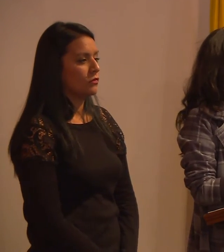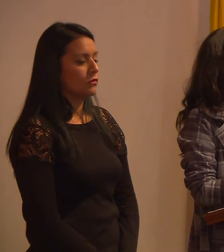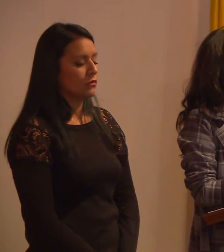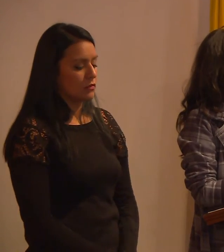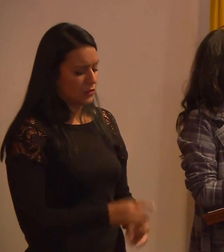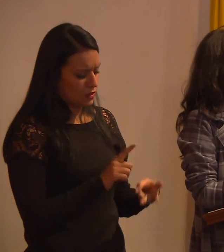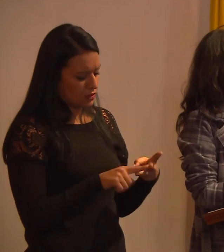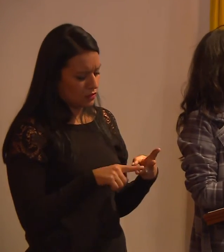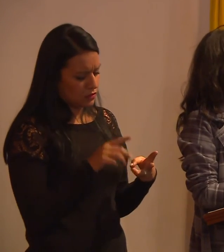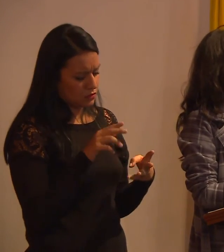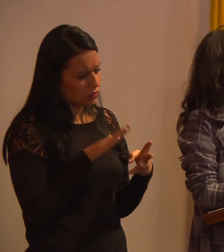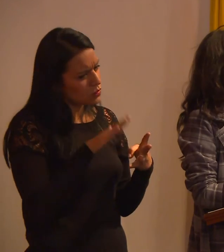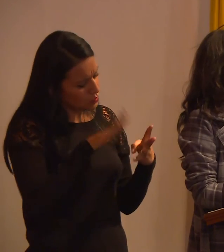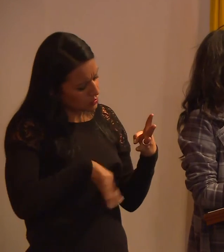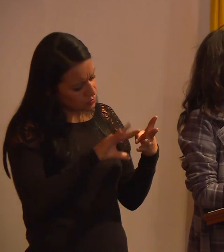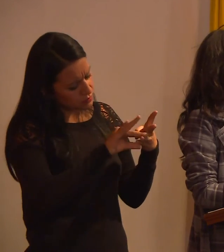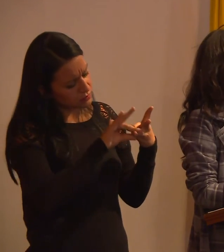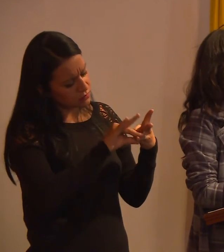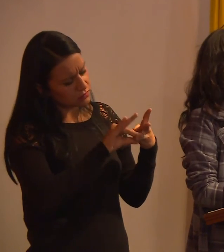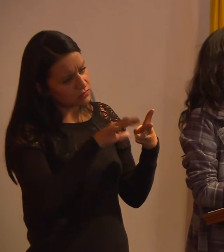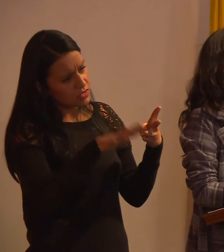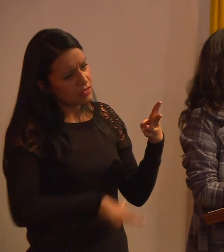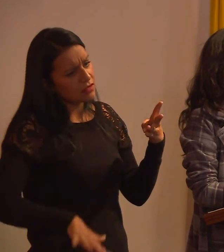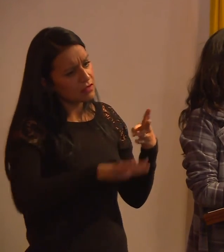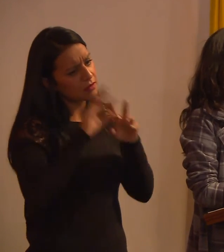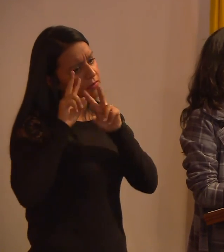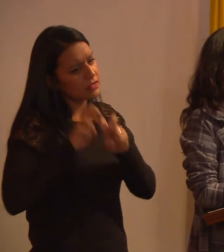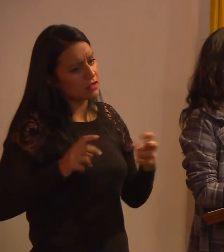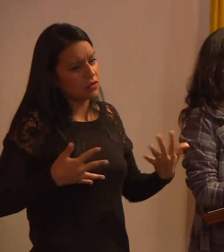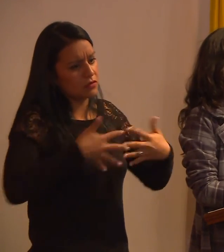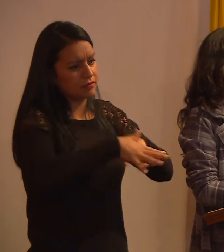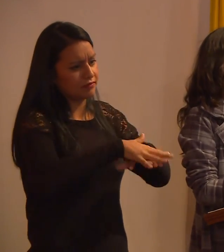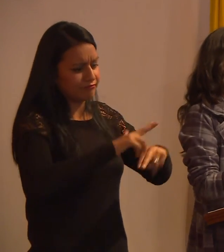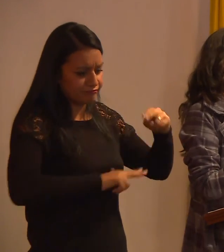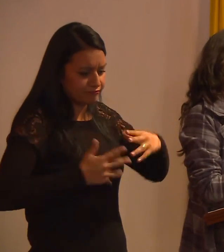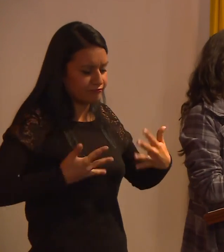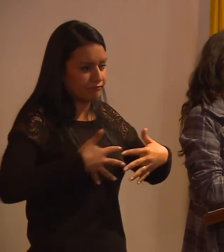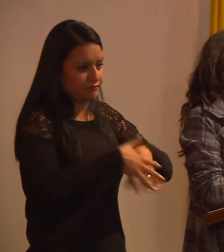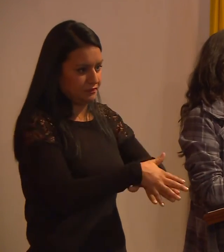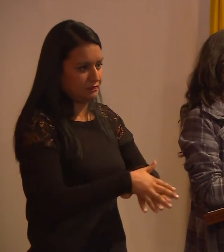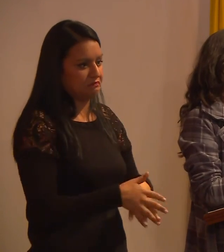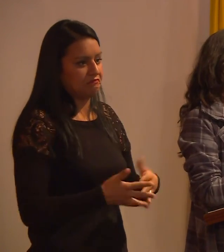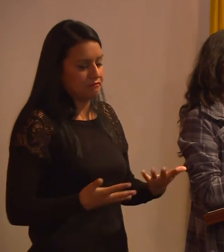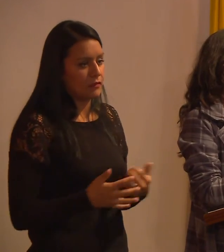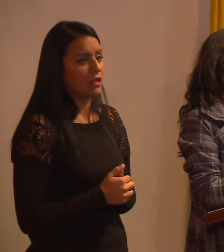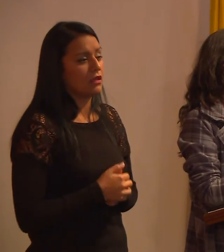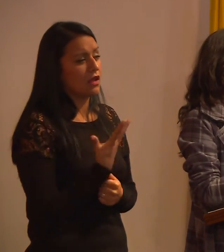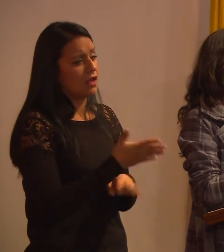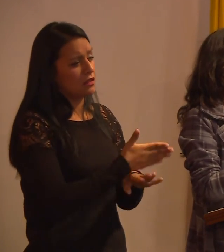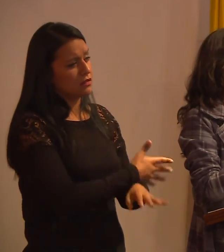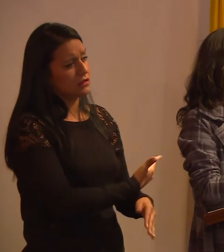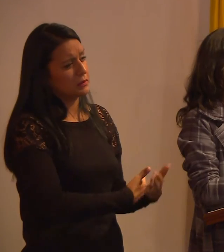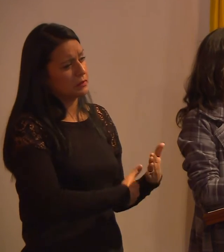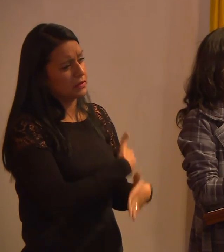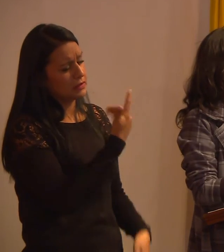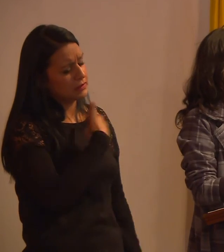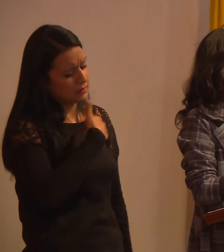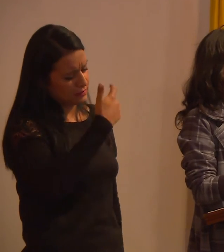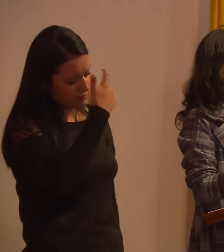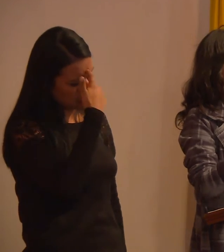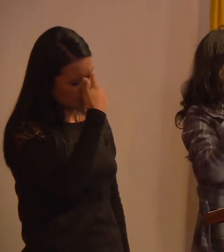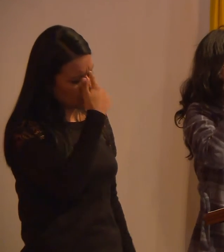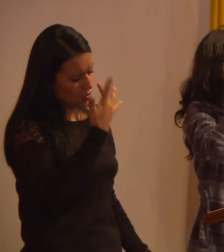Los dos últimos campos tienen que ver con la investigación y con la construcción de redes. Cuando nosotros empezamos a pensar